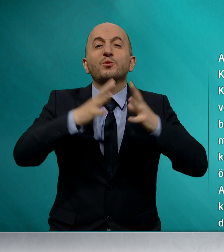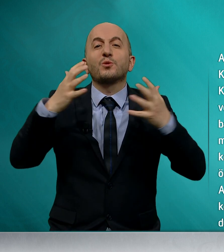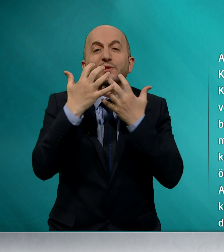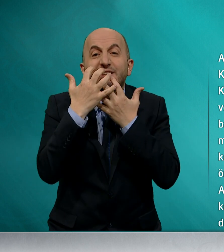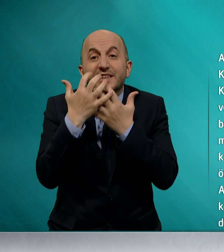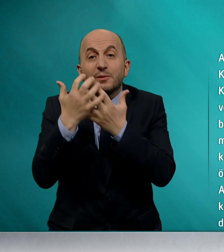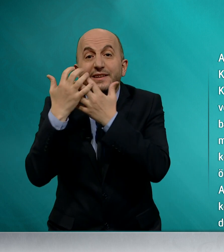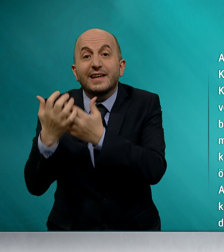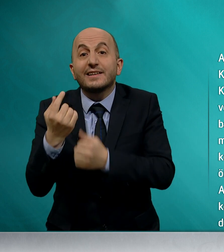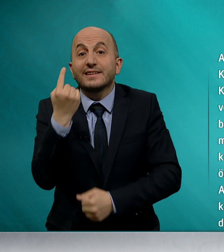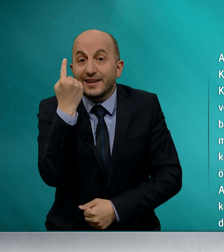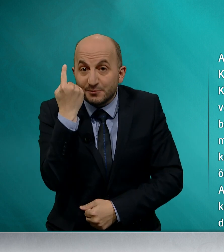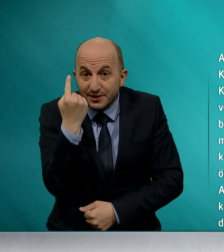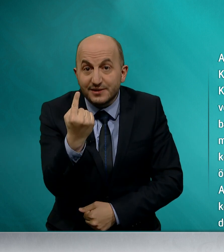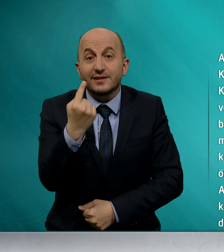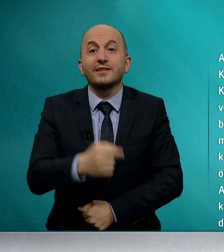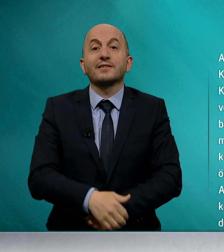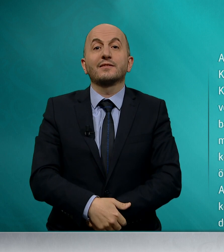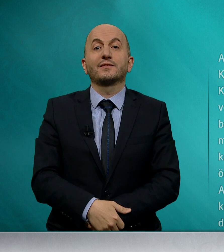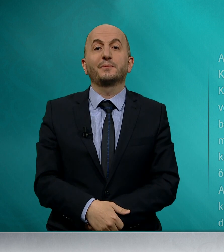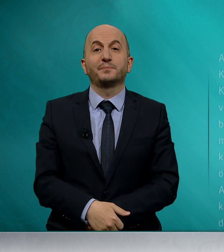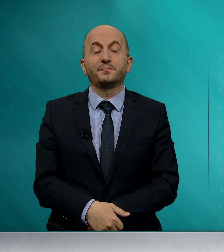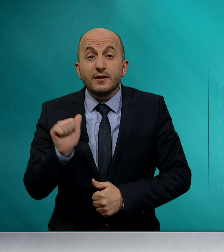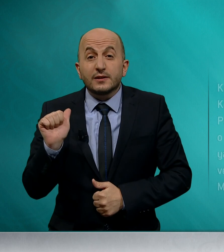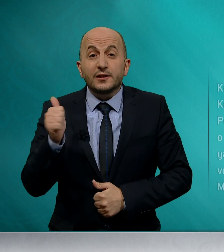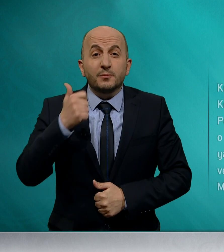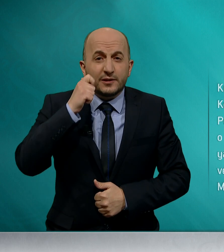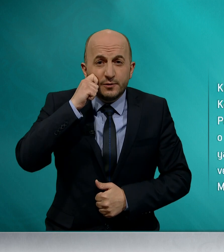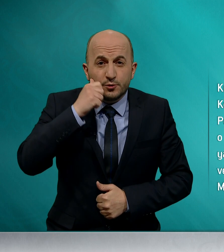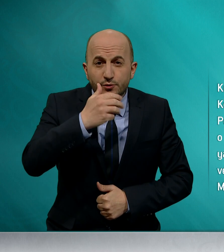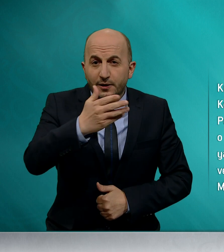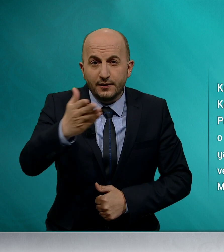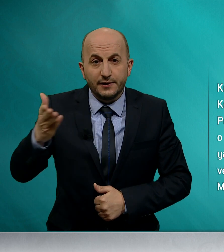büyük nimetlerinden birisidir. Kıymetli Müslümanlar,